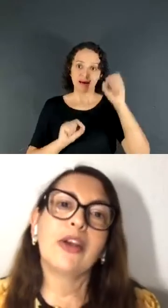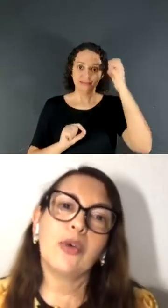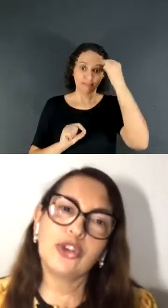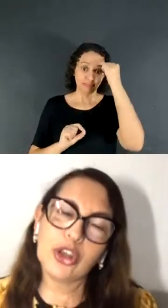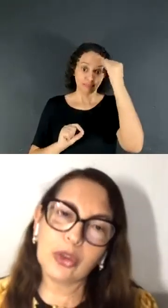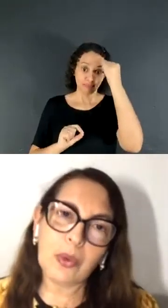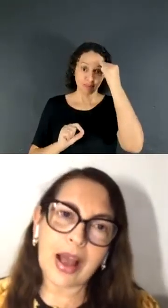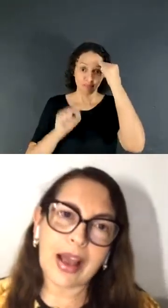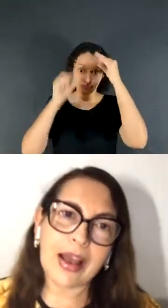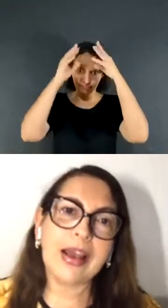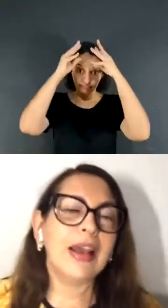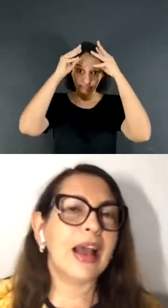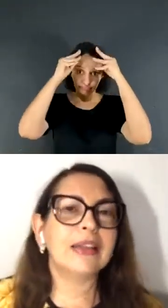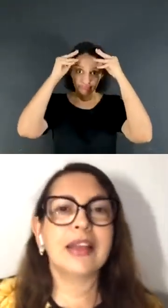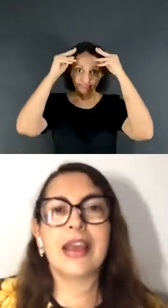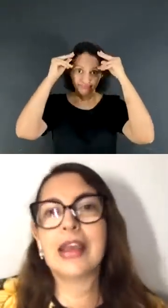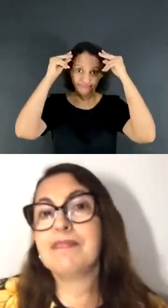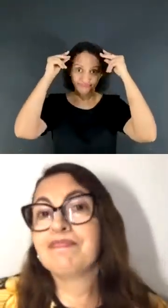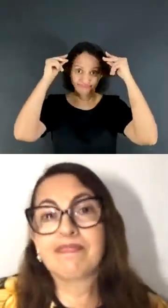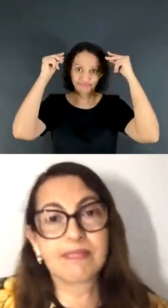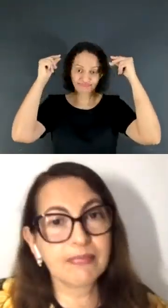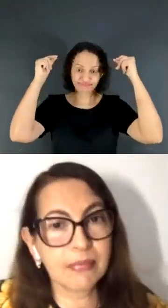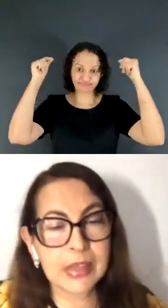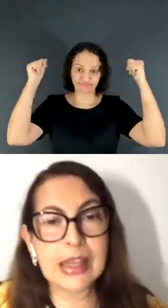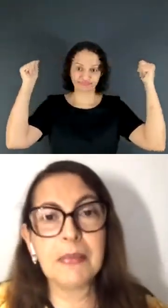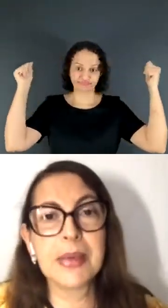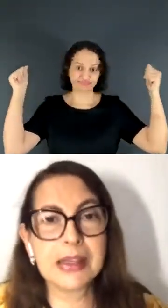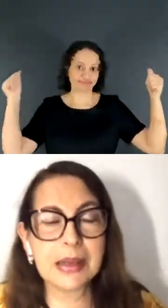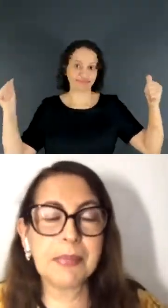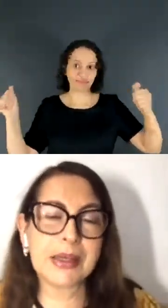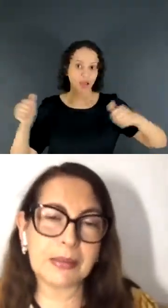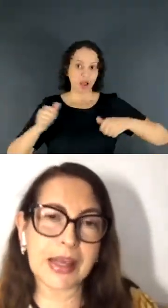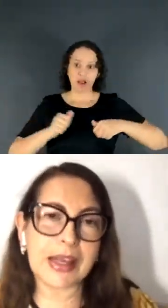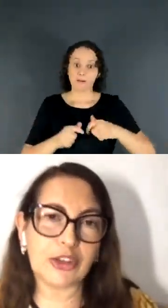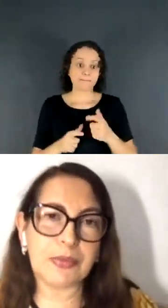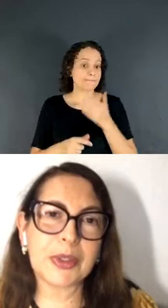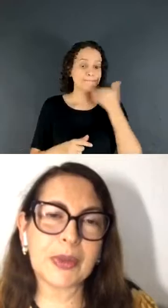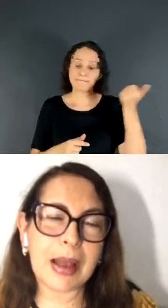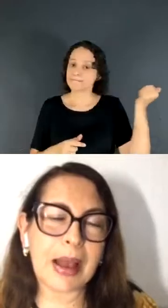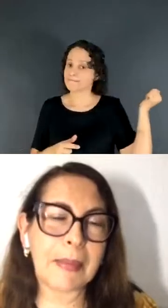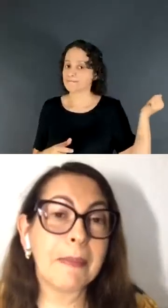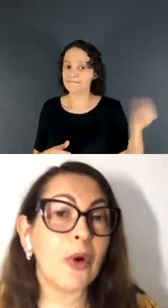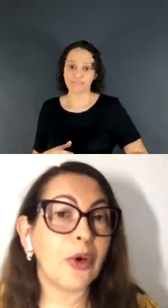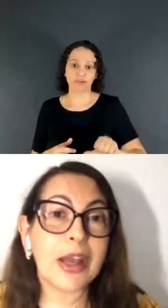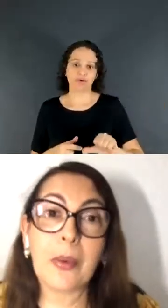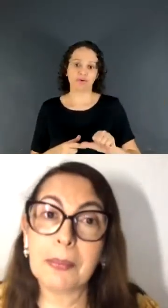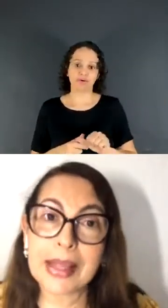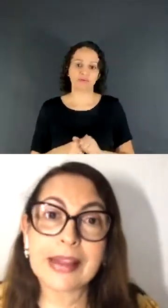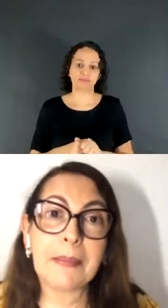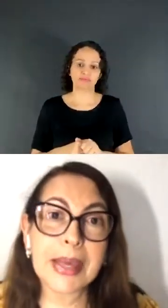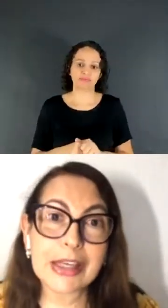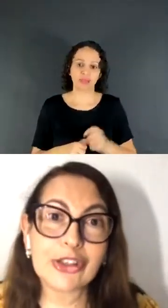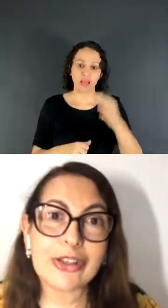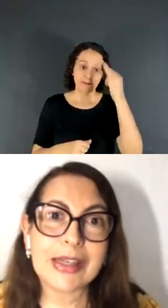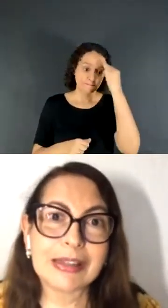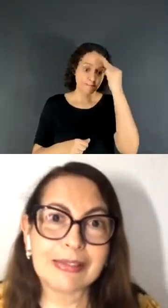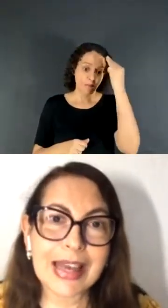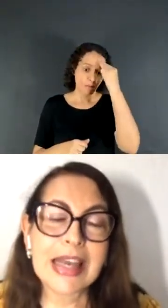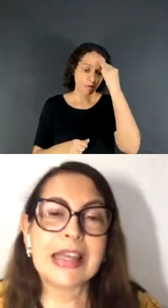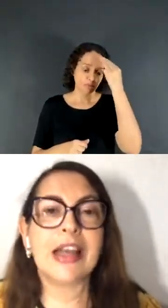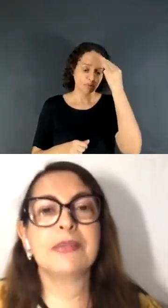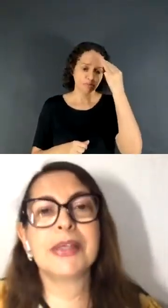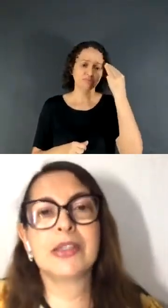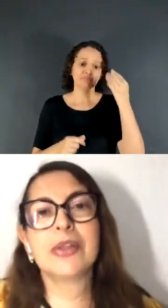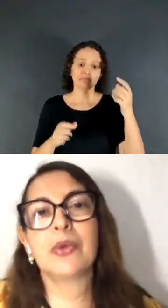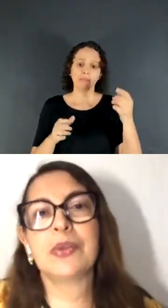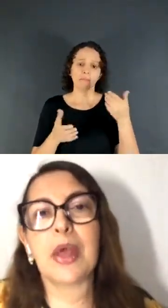né? Continuar até ela perder, tipo assim, a memória completamente, né?